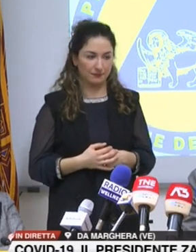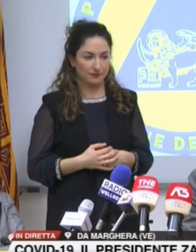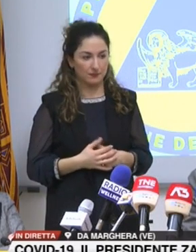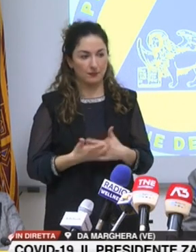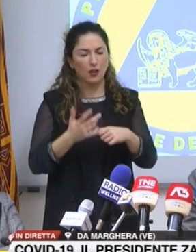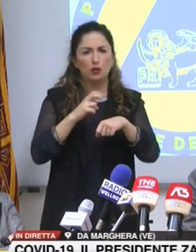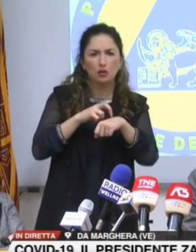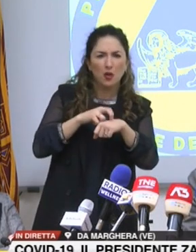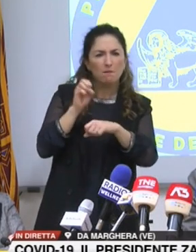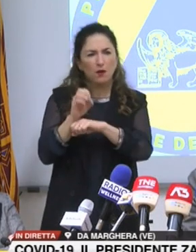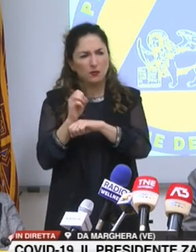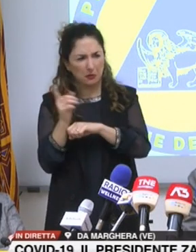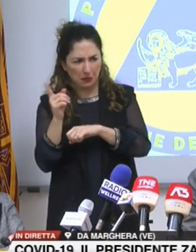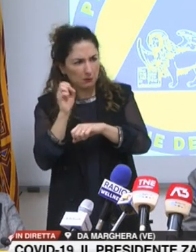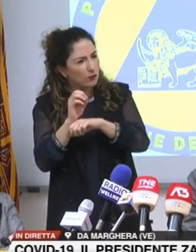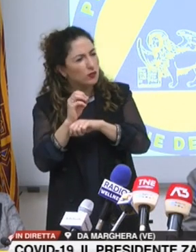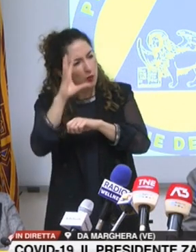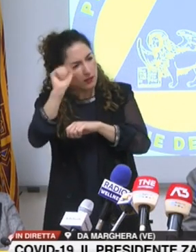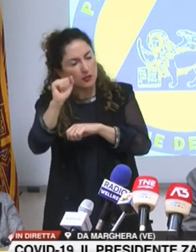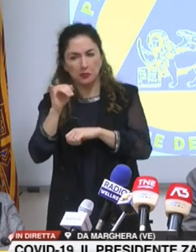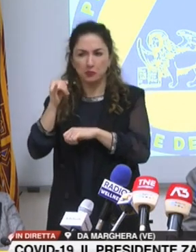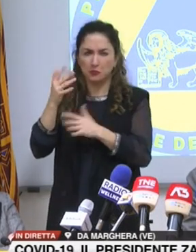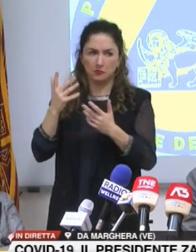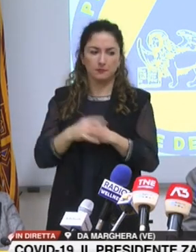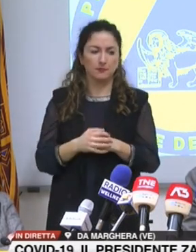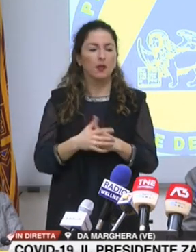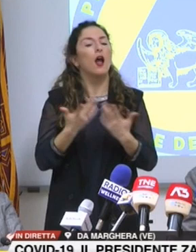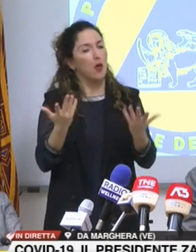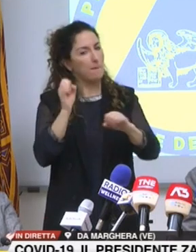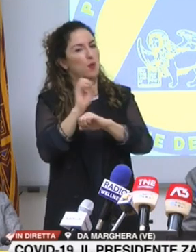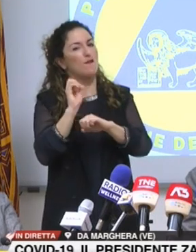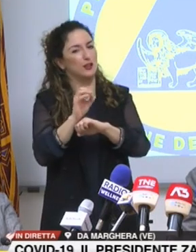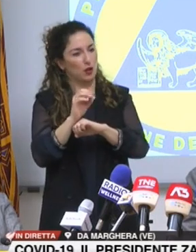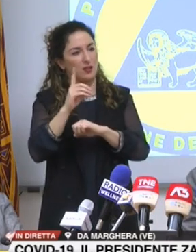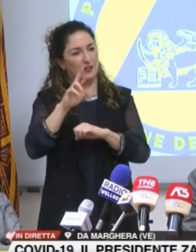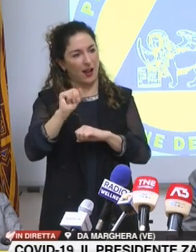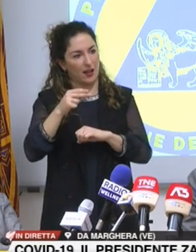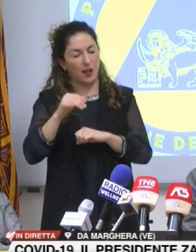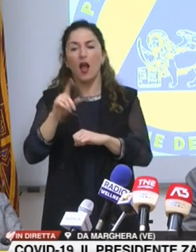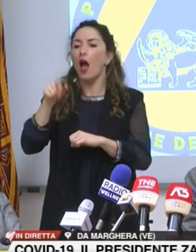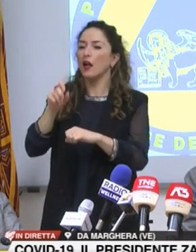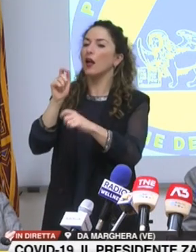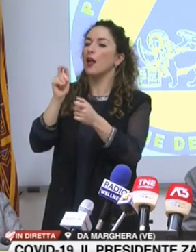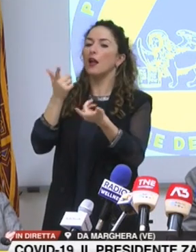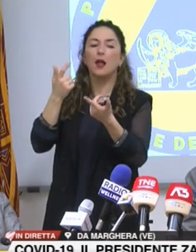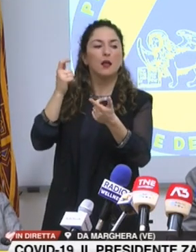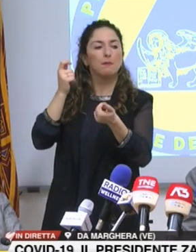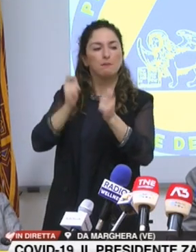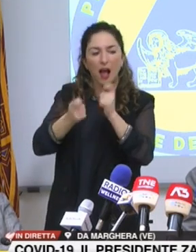Dottore o professore, io non so, docente universitario? È stato professore, sì, anche a professor Padova, Draghi. Anche a Padova e a Venezia. Ah sì, vero, vero.